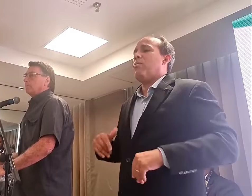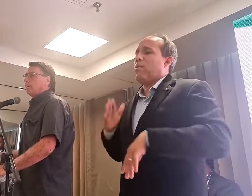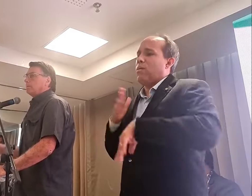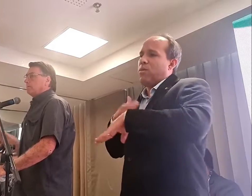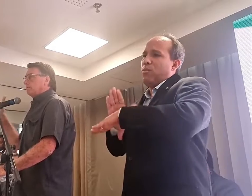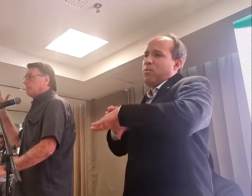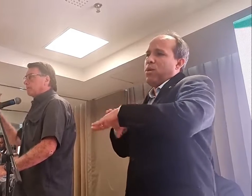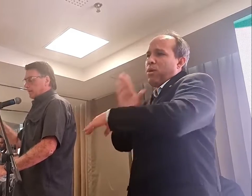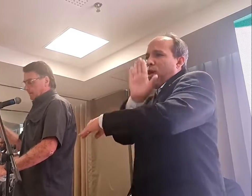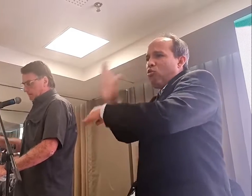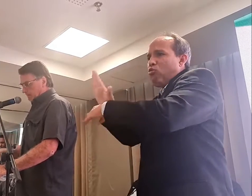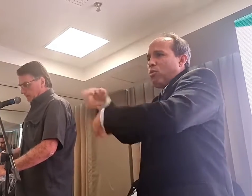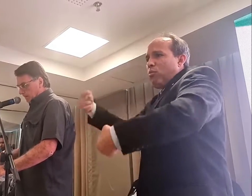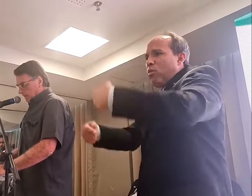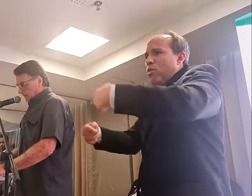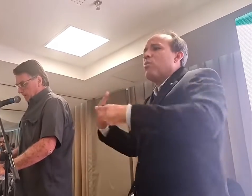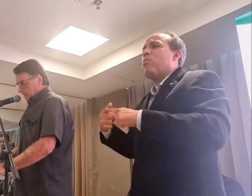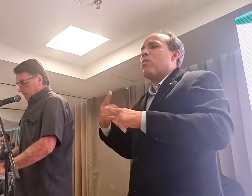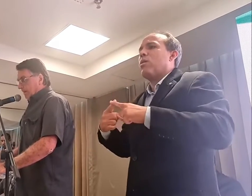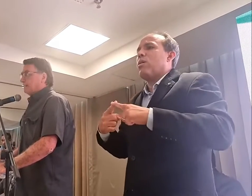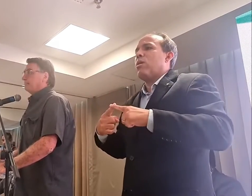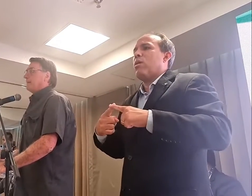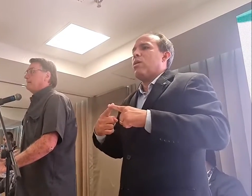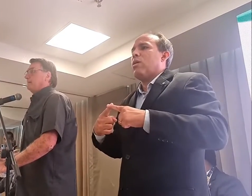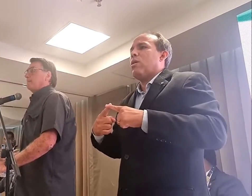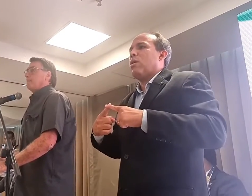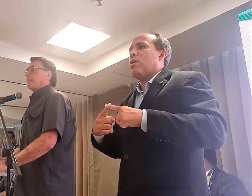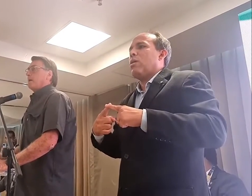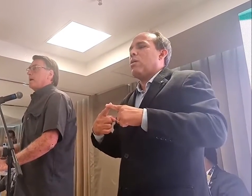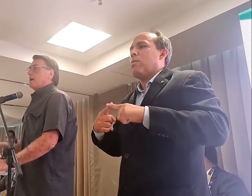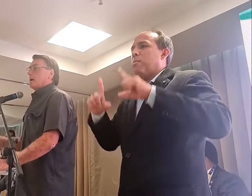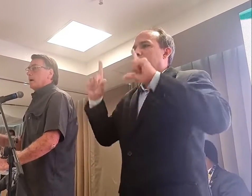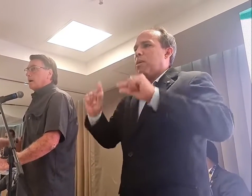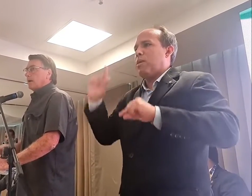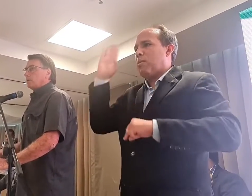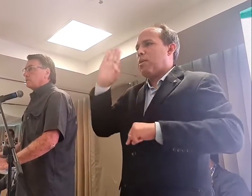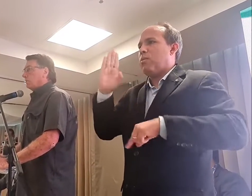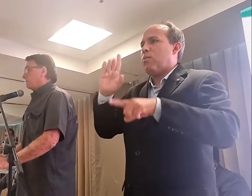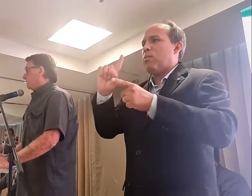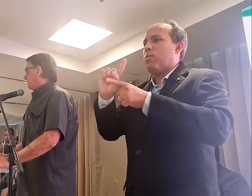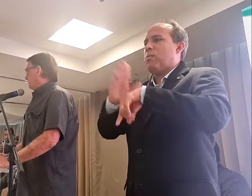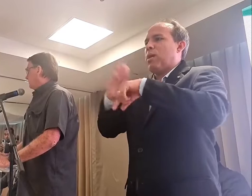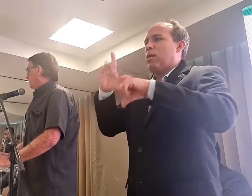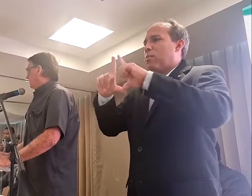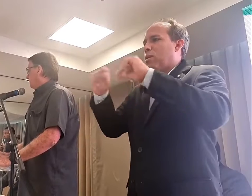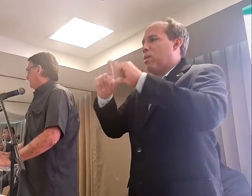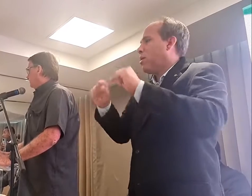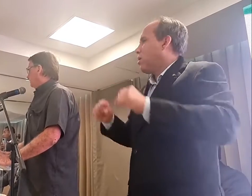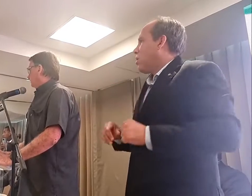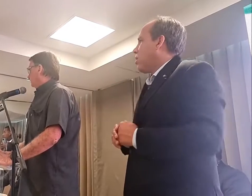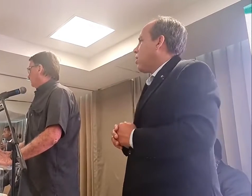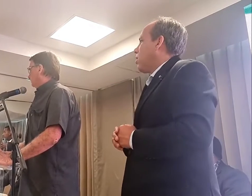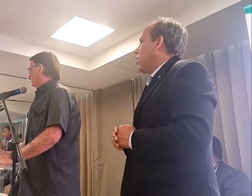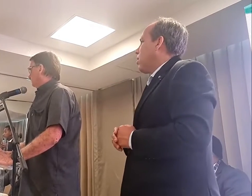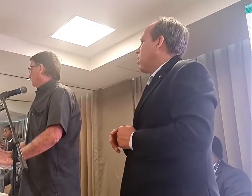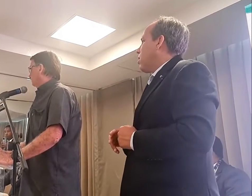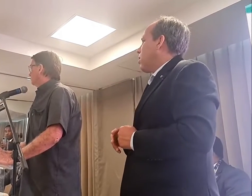política também de menos Brasil, mais Brasília. Além dos combustíveis.